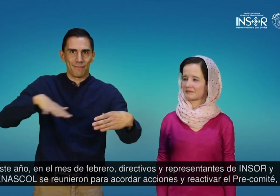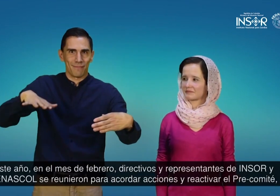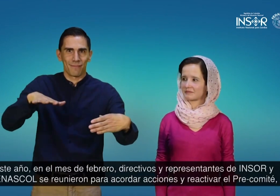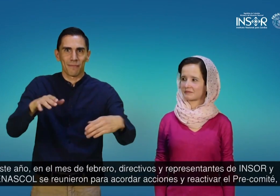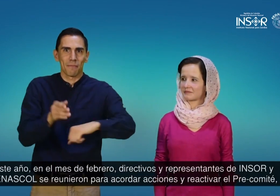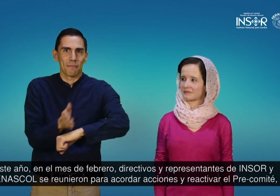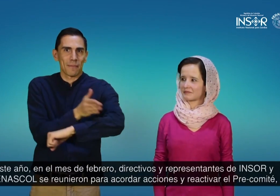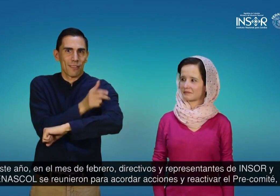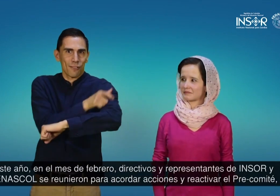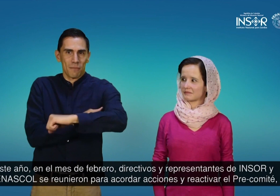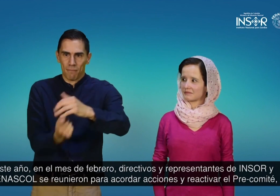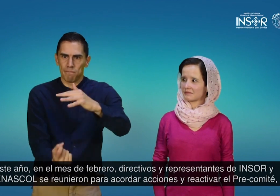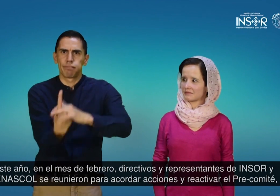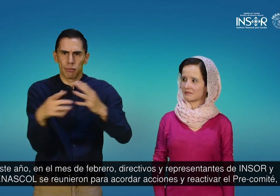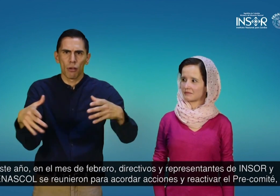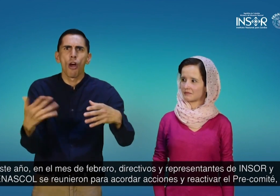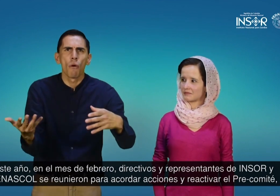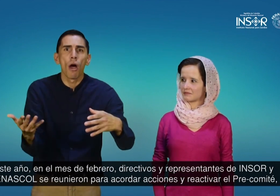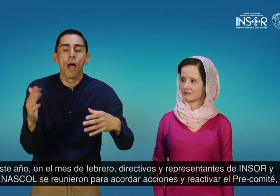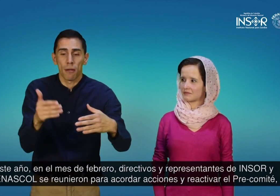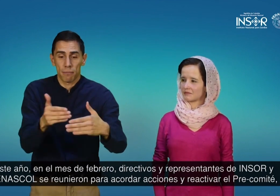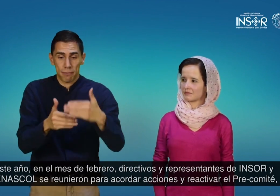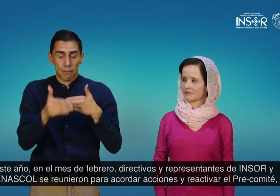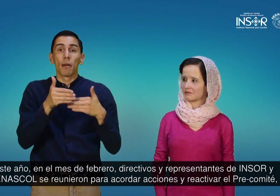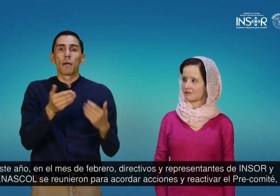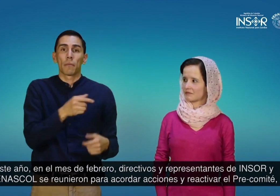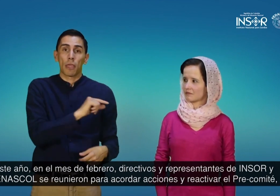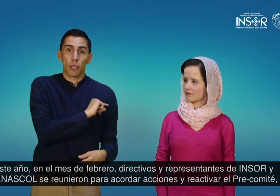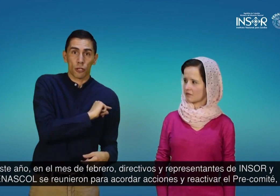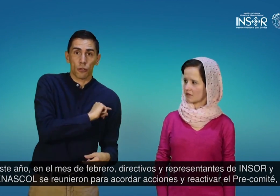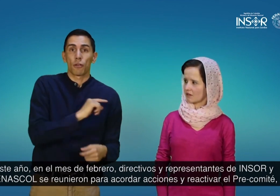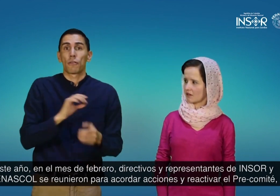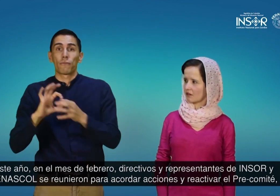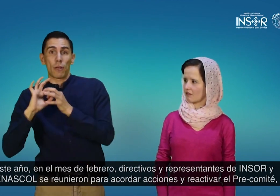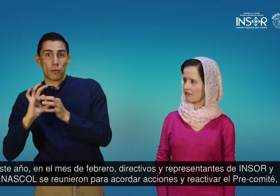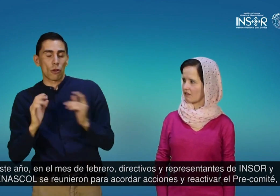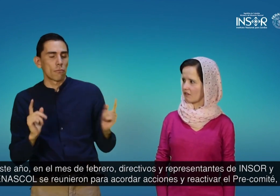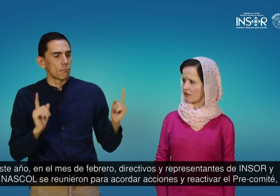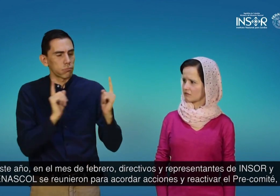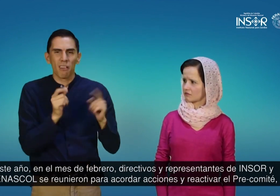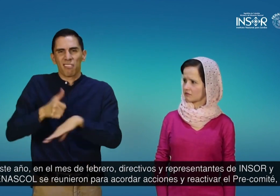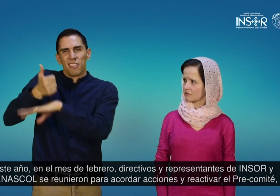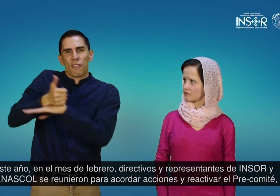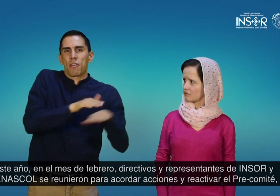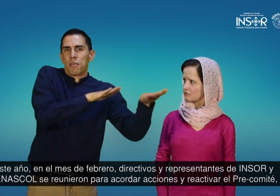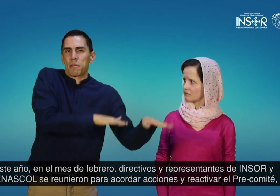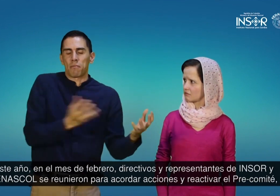Este año, en el mes de febrero, directivos y representantes del INSOR y FENASCOL se reunieron para